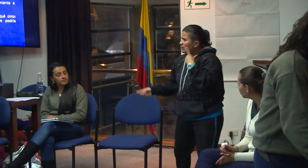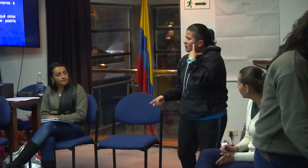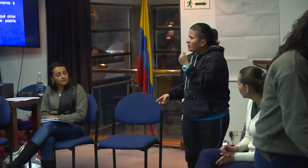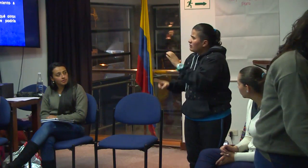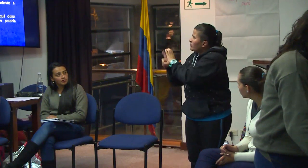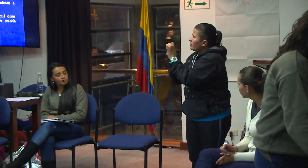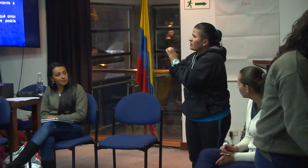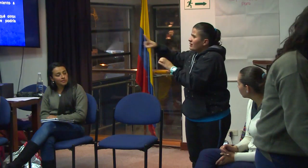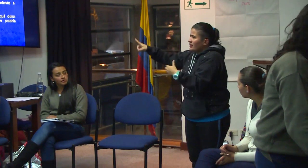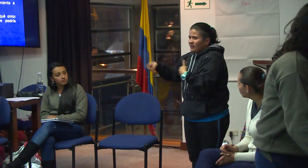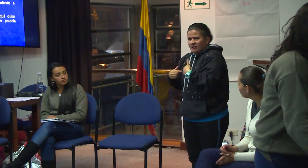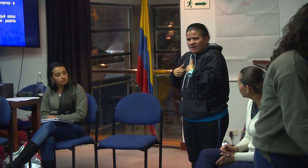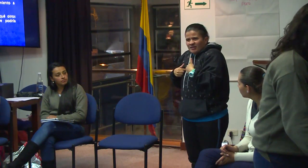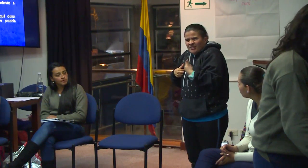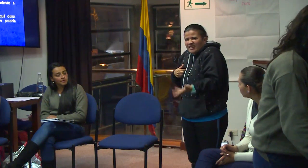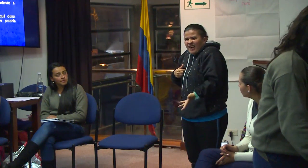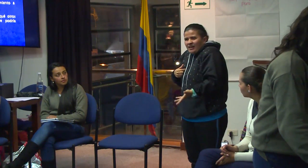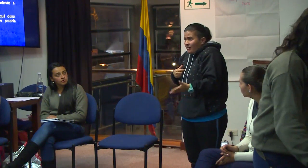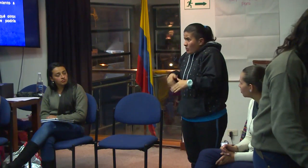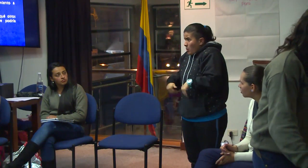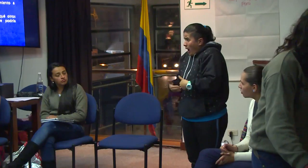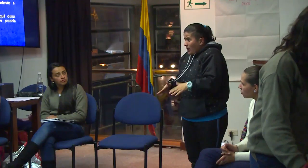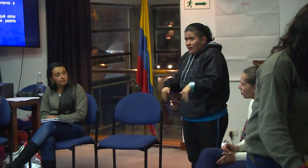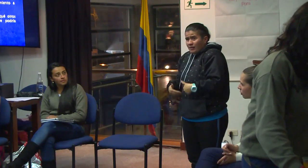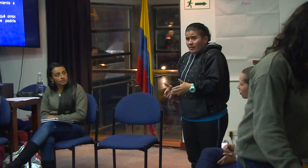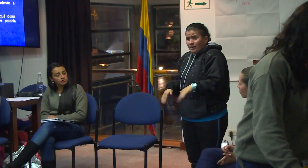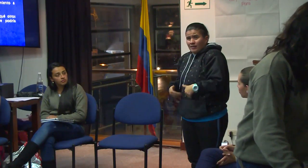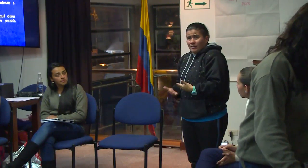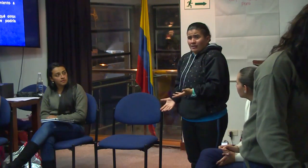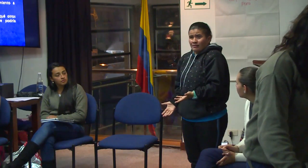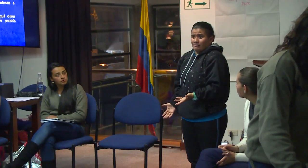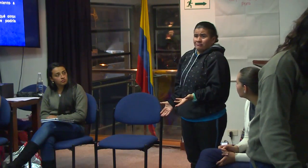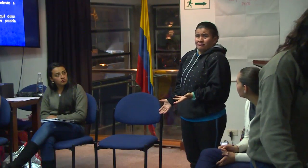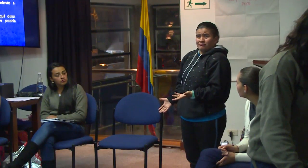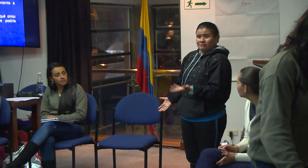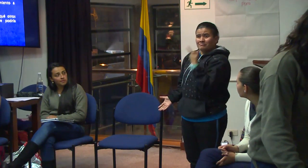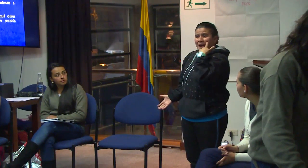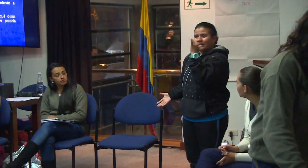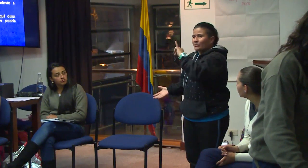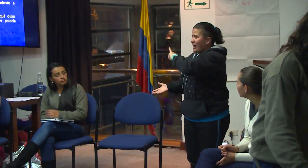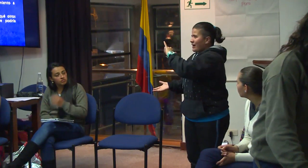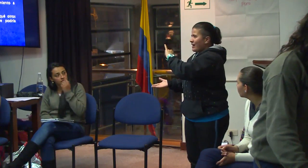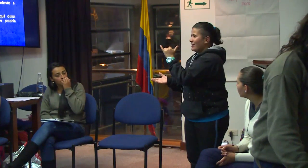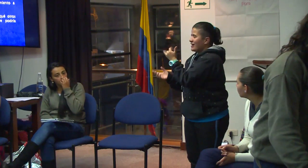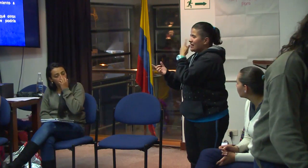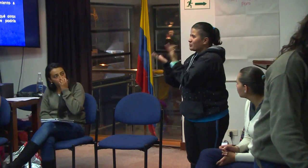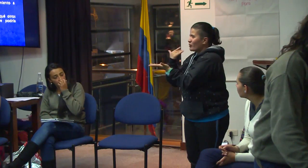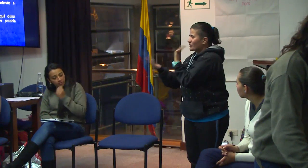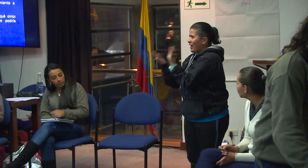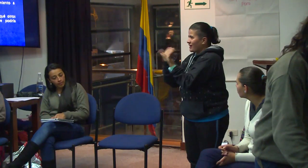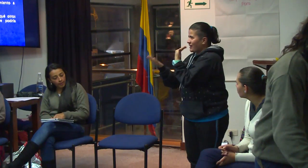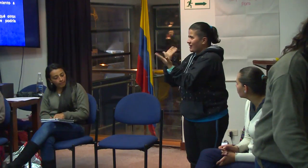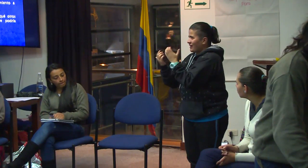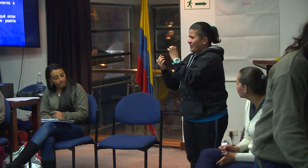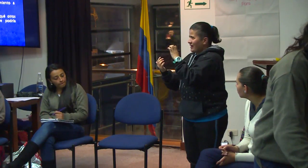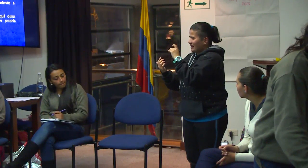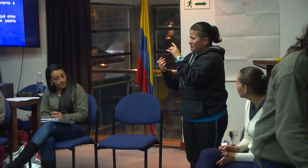completos. ¿Qué hacemos como cultura sorda? ¿No hacemos nada? Pareciera